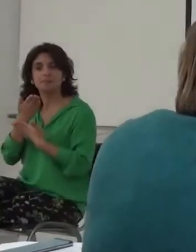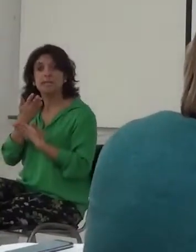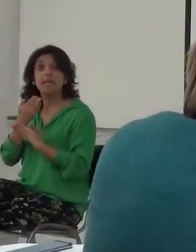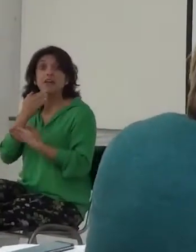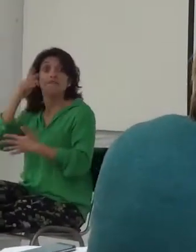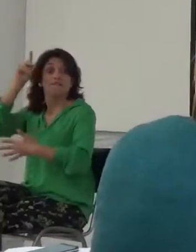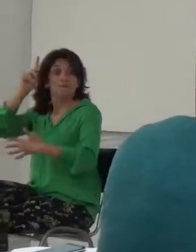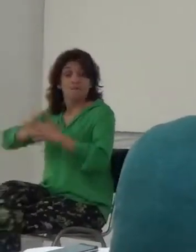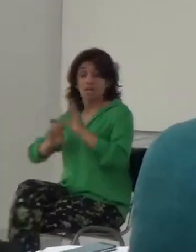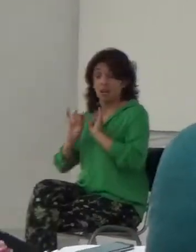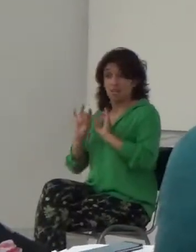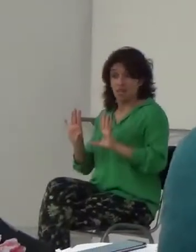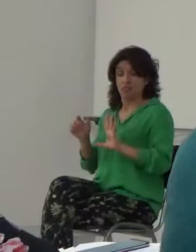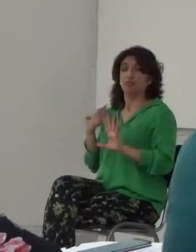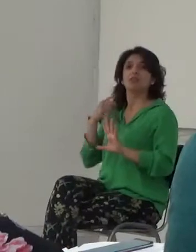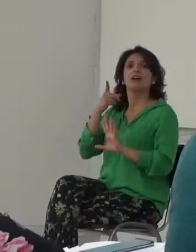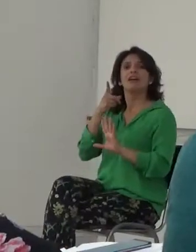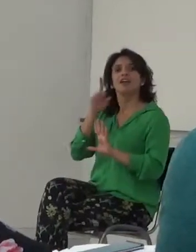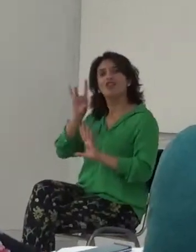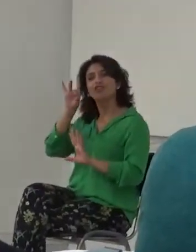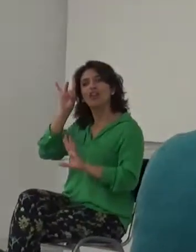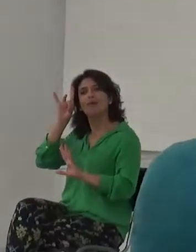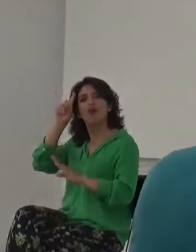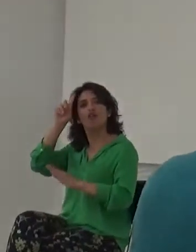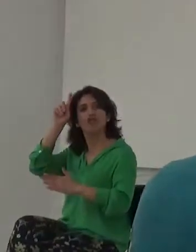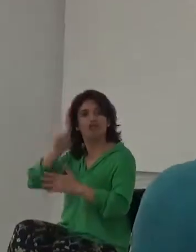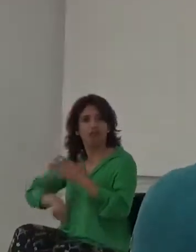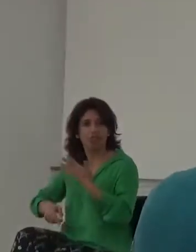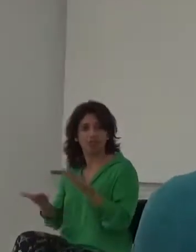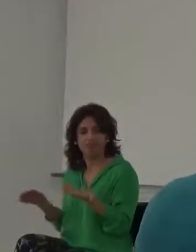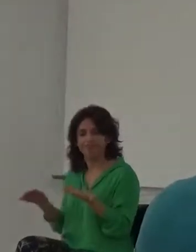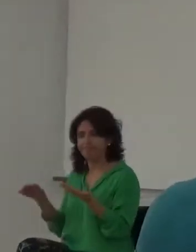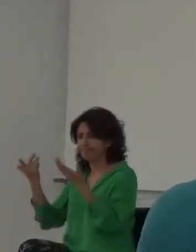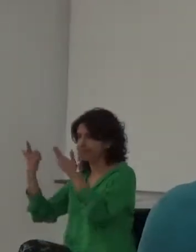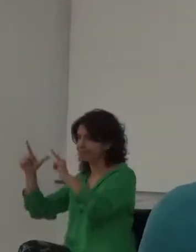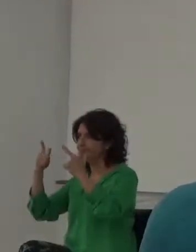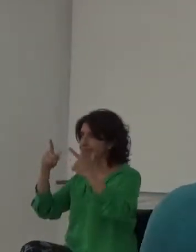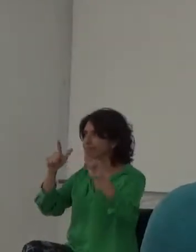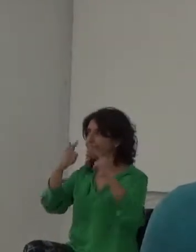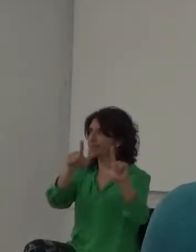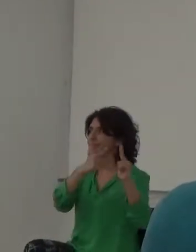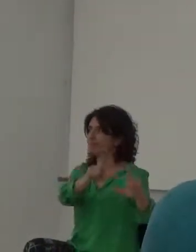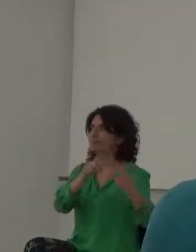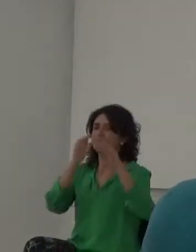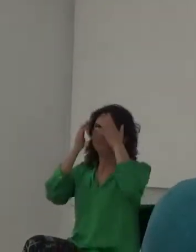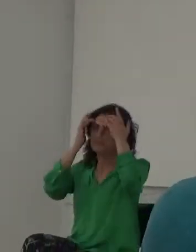finalmente encontramos las codas que nos han permitido reflexionar acerca de estas,